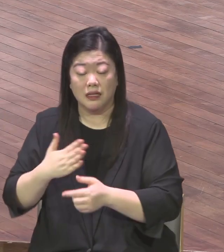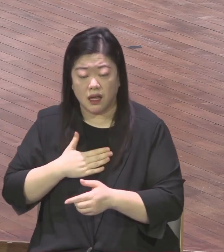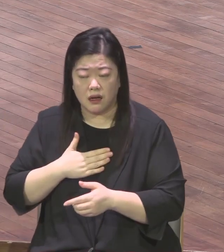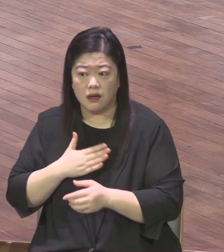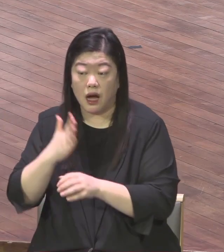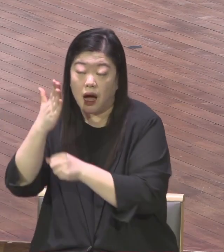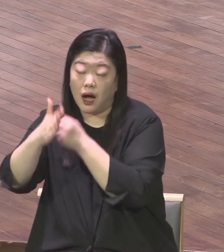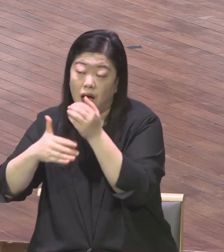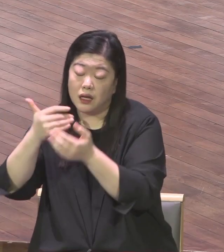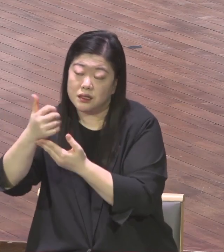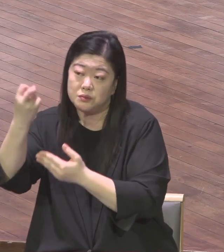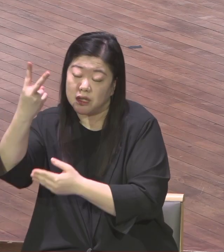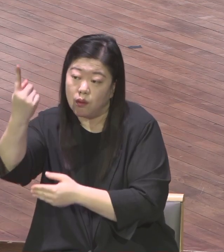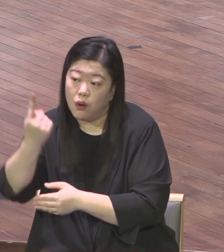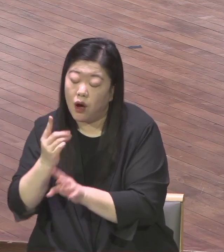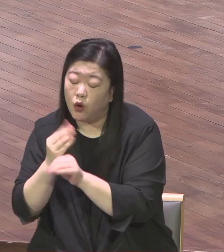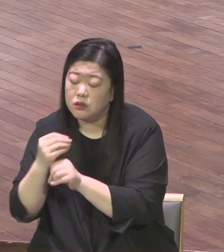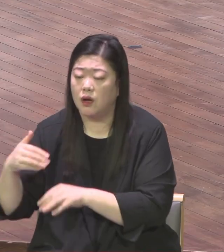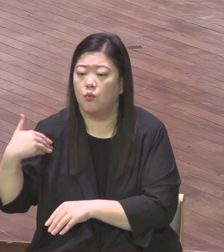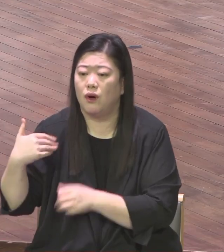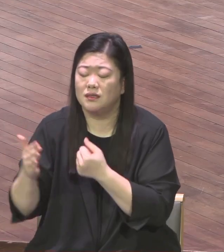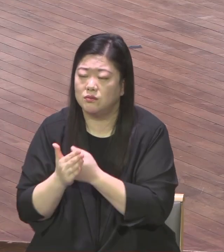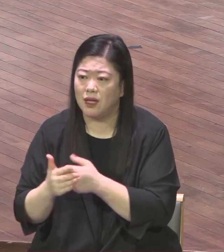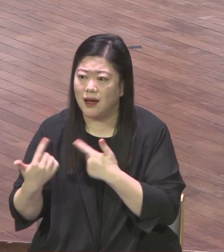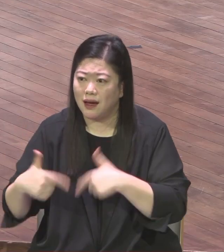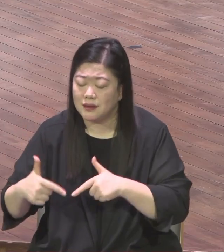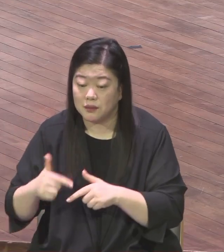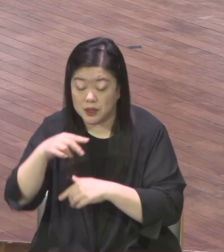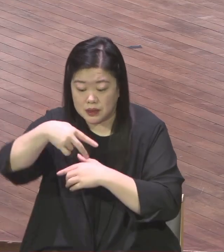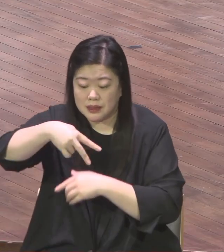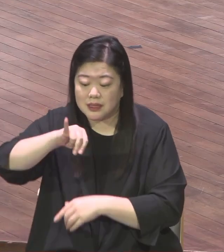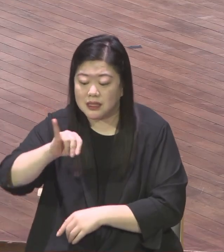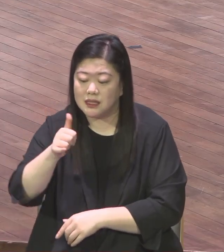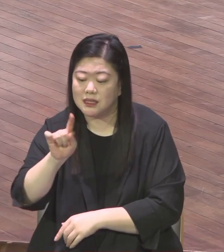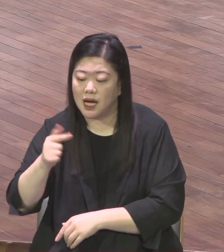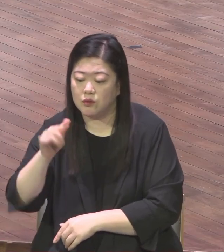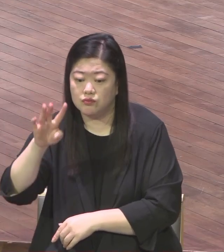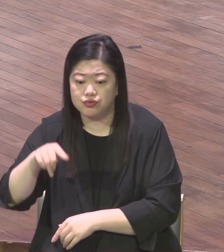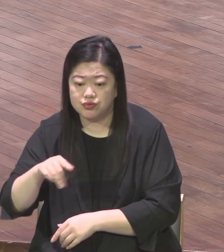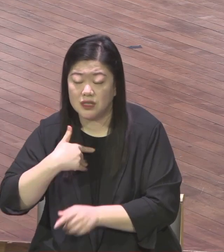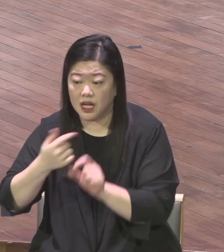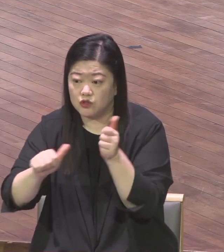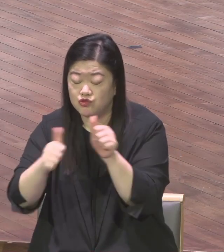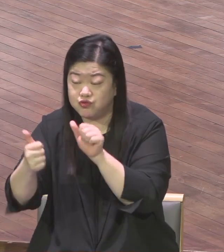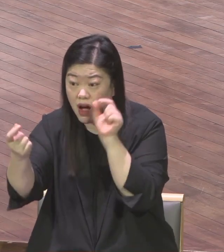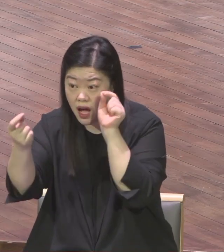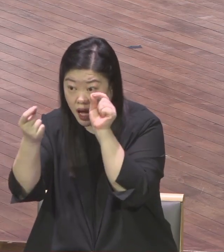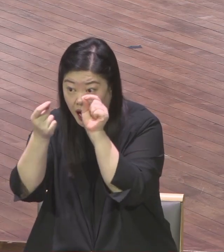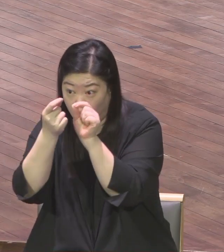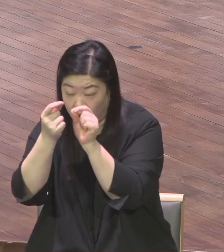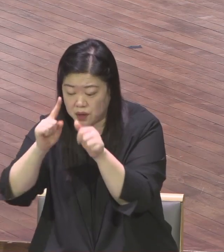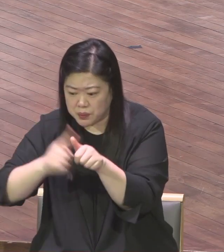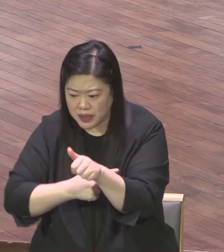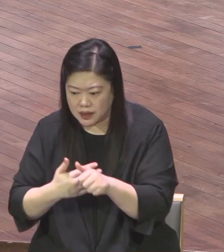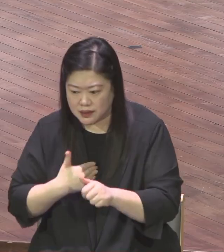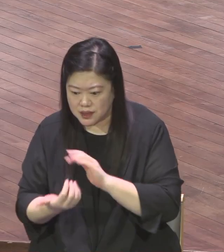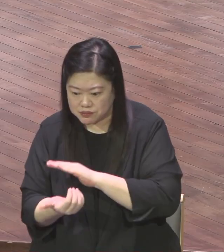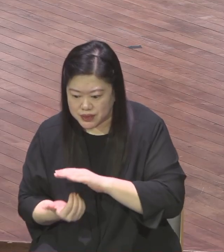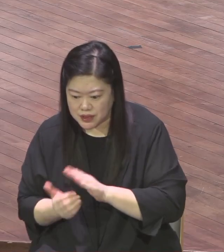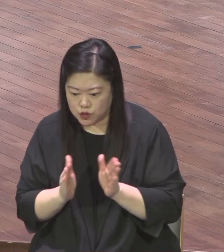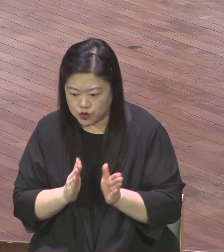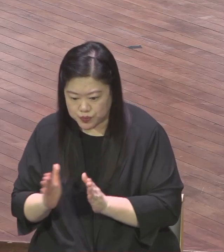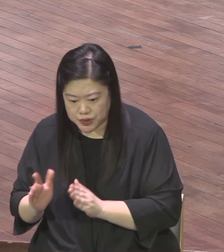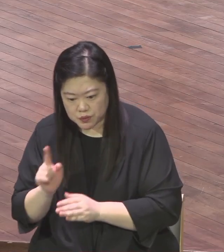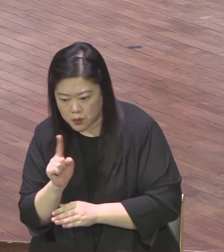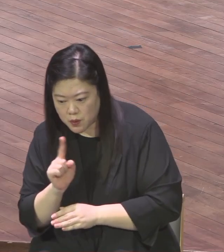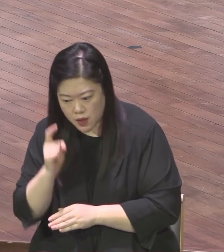볼지 모른다. 늘 깨어가지고 늘 깨어있죠. 여러분 우리가 비록 육신적으로 건강하다 할지라도